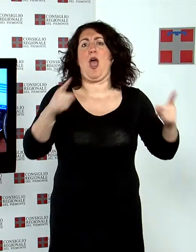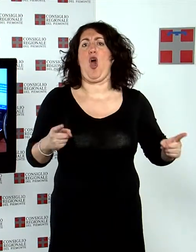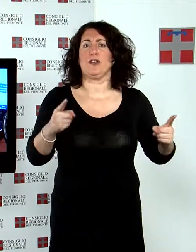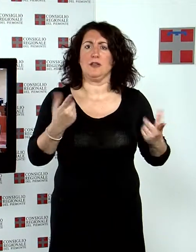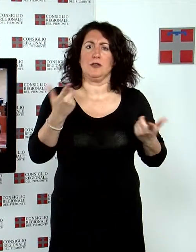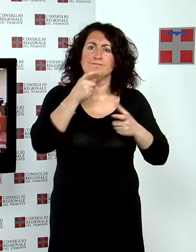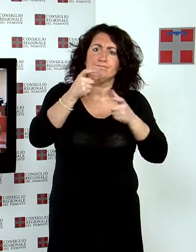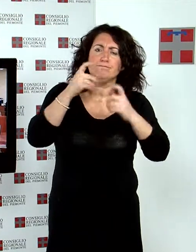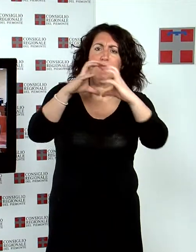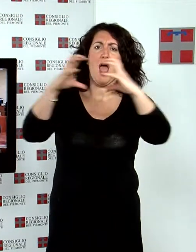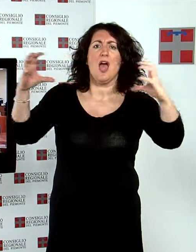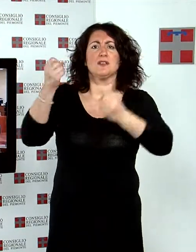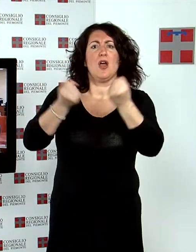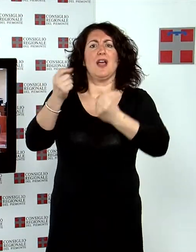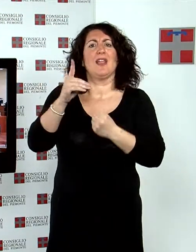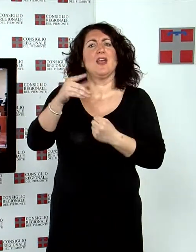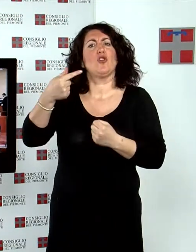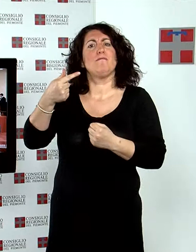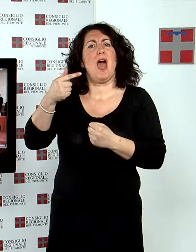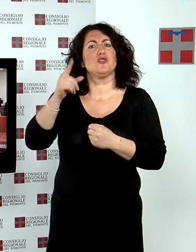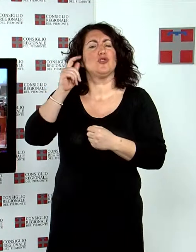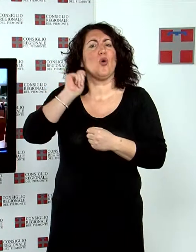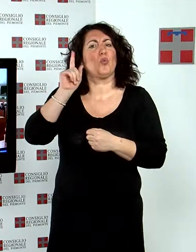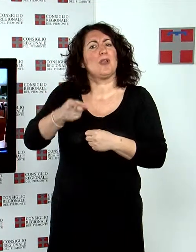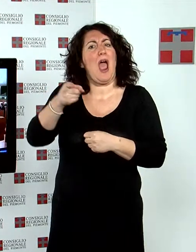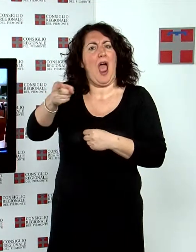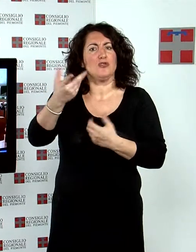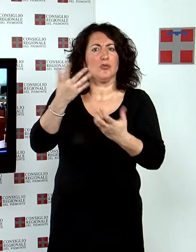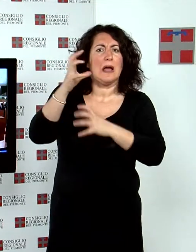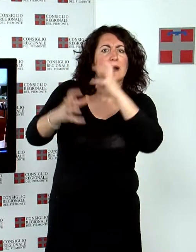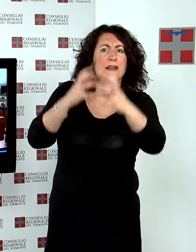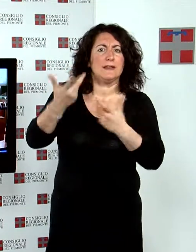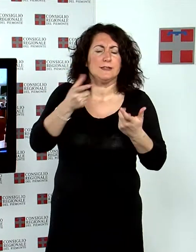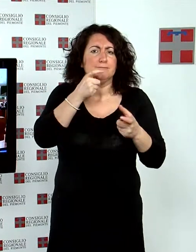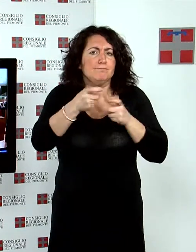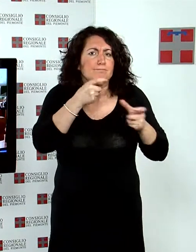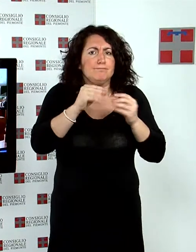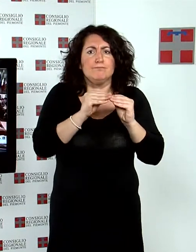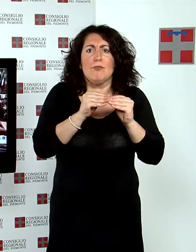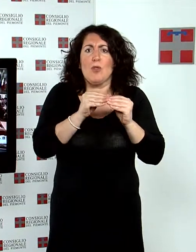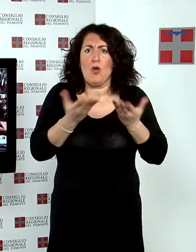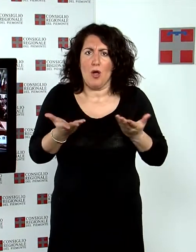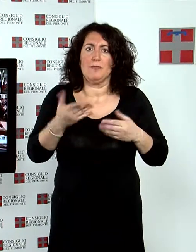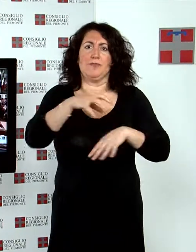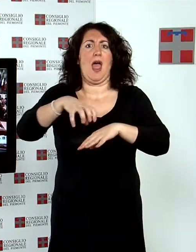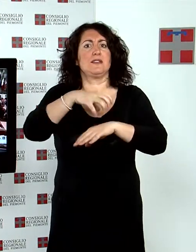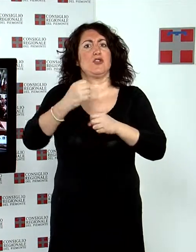dell'azienda automobilistica De Tomaso di Grugliasco. Al termine del dibattito, durante il quale è intervenuta anche l'assessore al lavoro Claudia Porchietto, è